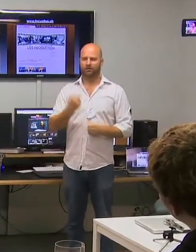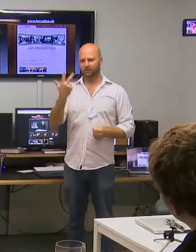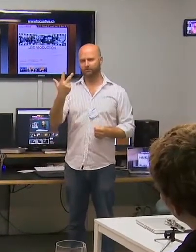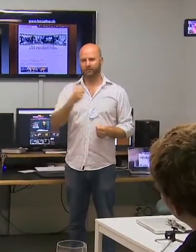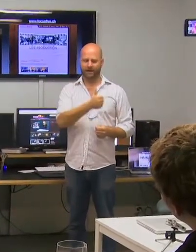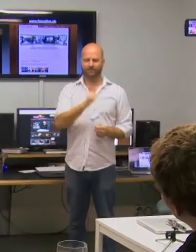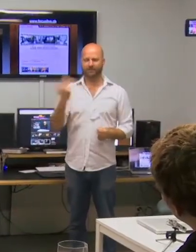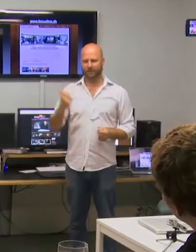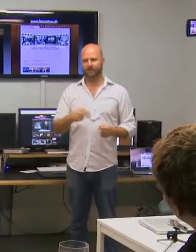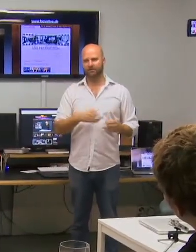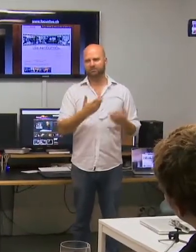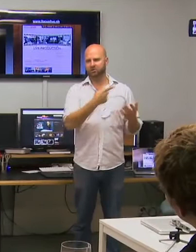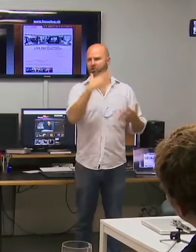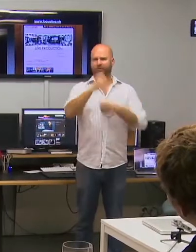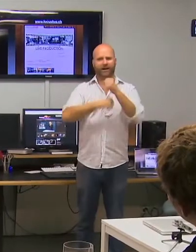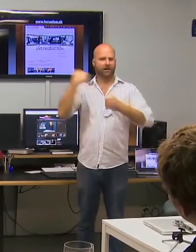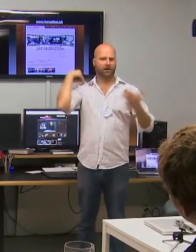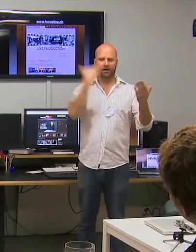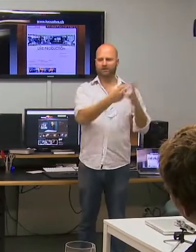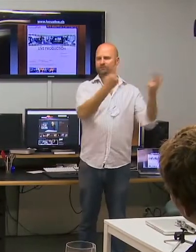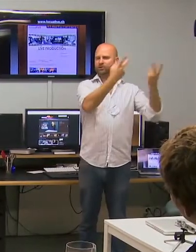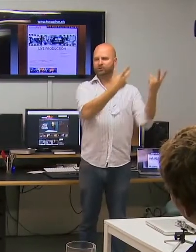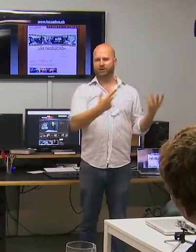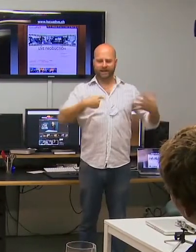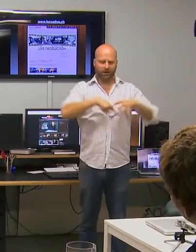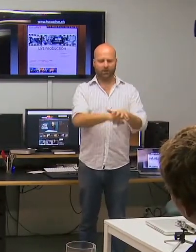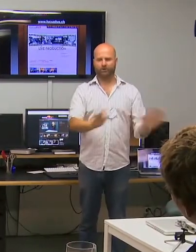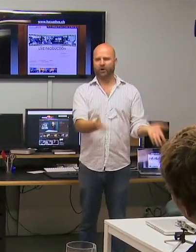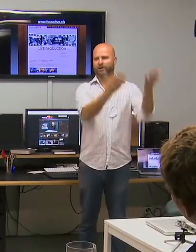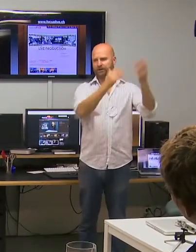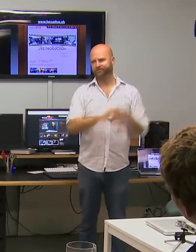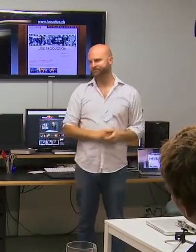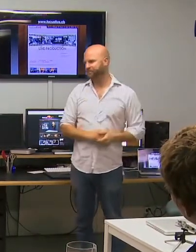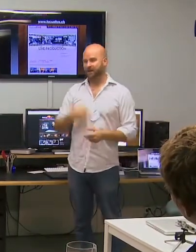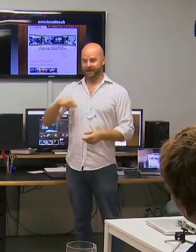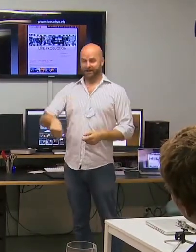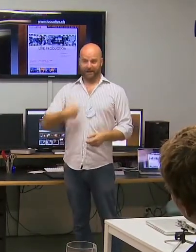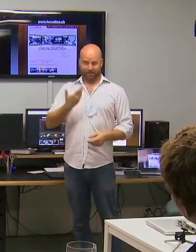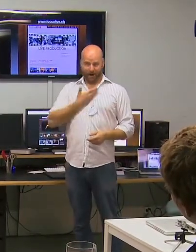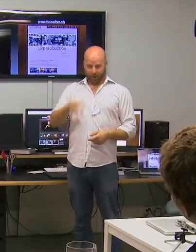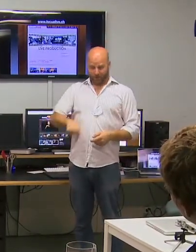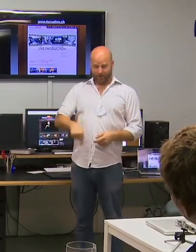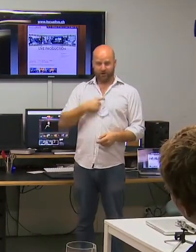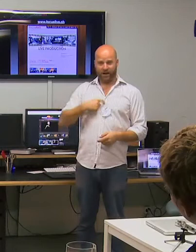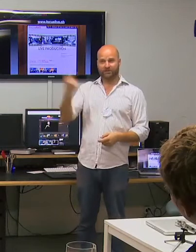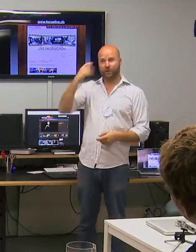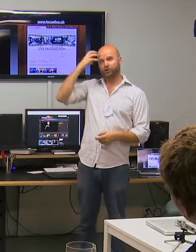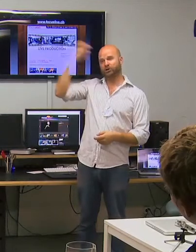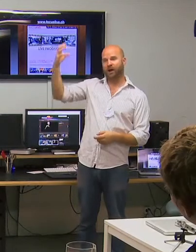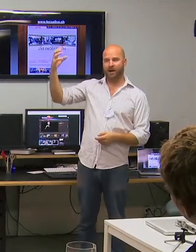Jahr für die Unterstützung. Und dann ist es für die total selbstverständlich, dass sie die Integration fördern.